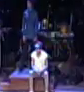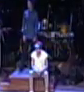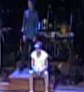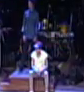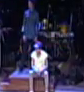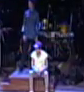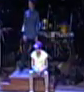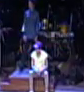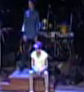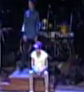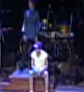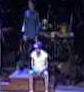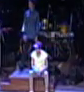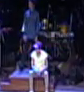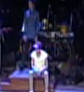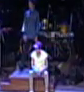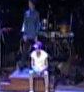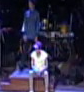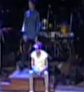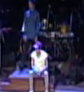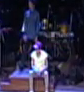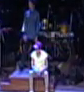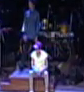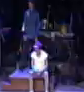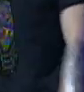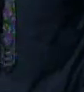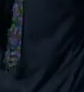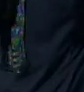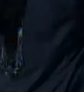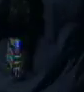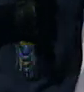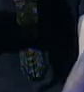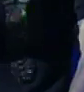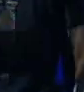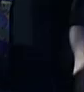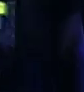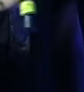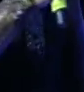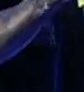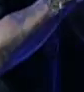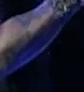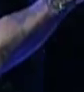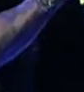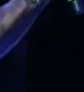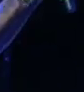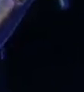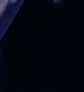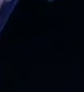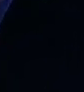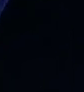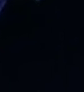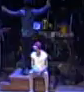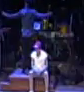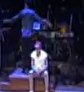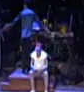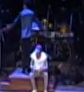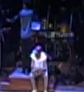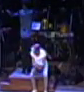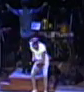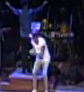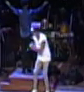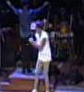Así que quiero que le den fuerte aplauso a la Orquesta Sinfónica Juvenil de Costa Rica.